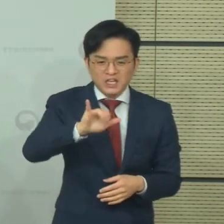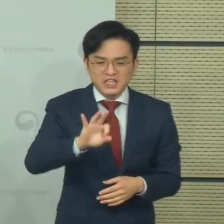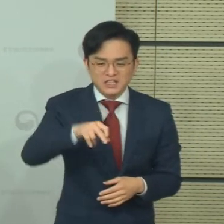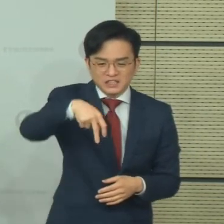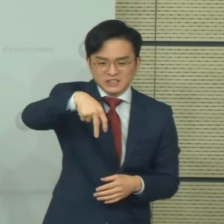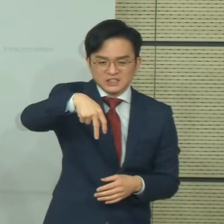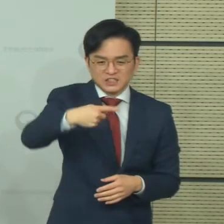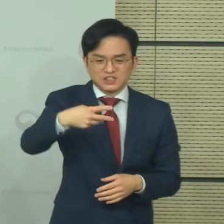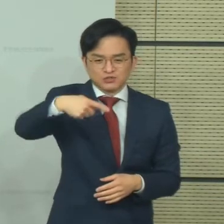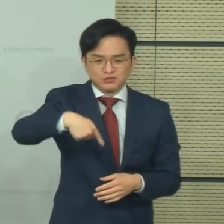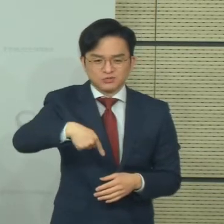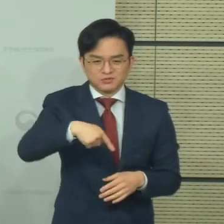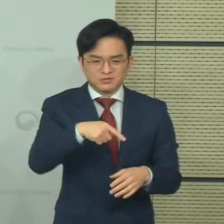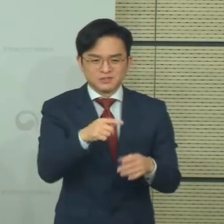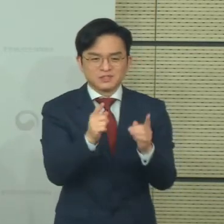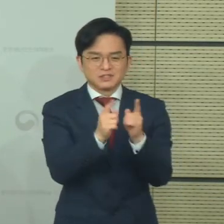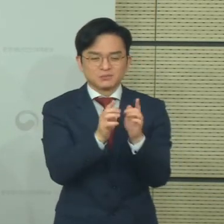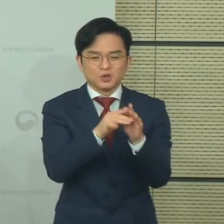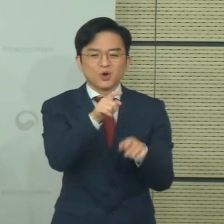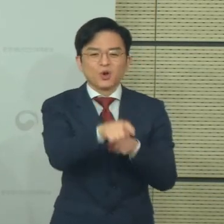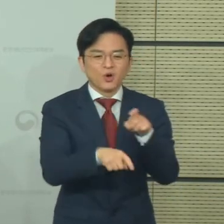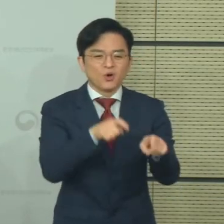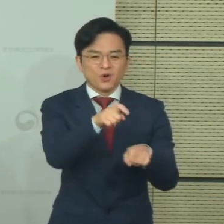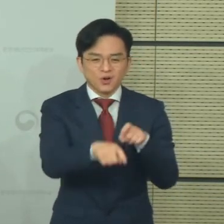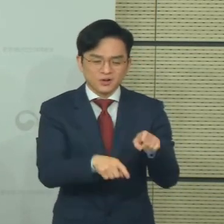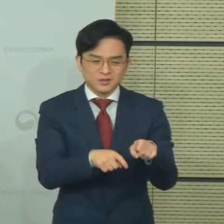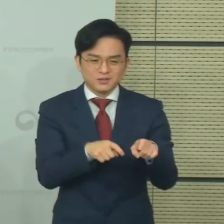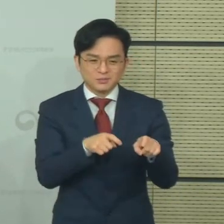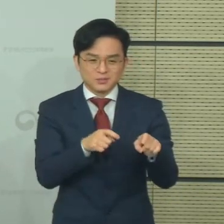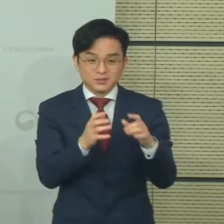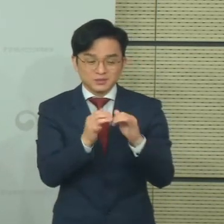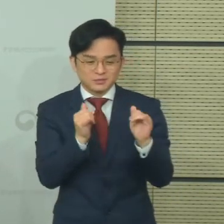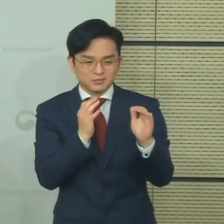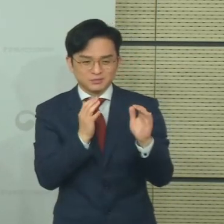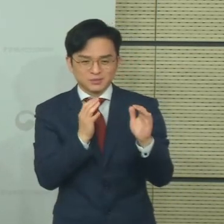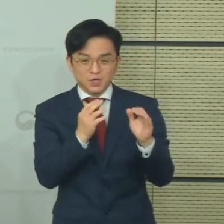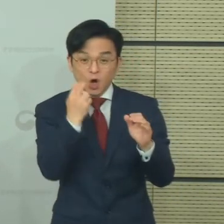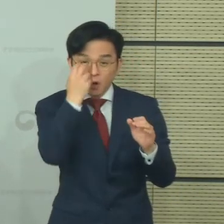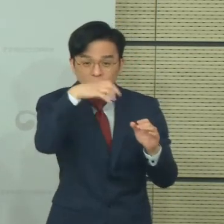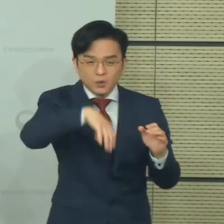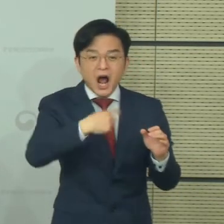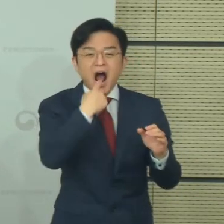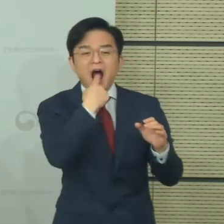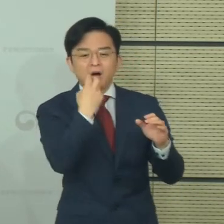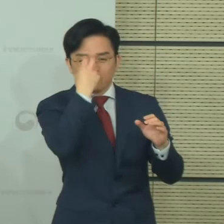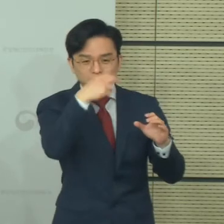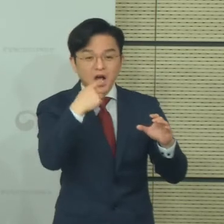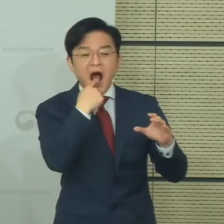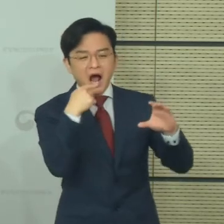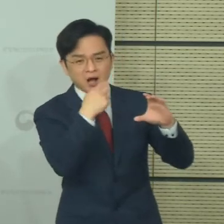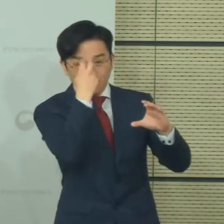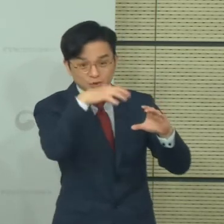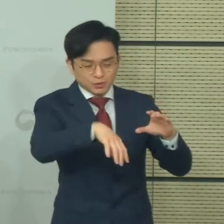이동형 검진이고요. 워킹 스루라고 부릅니다. 그래서 이것은